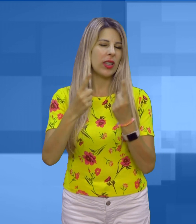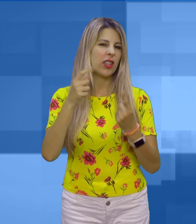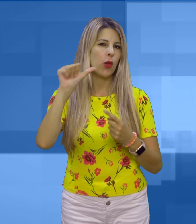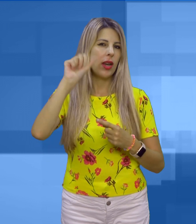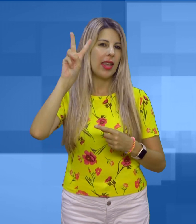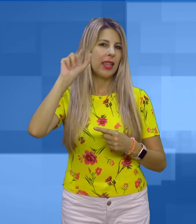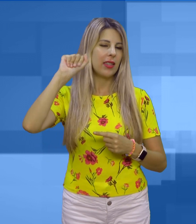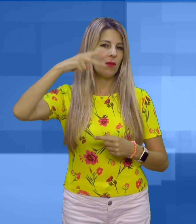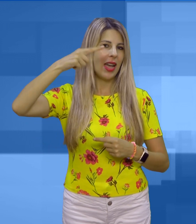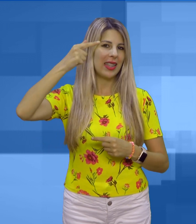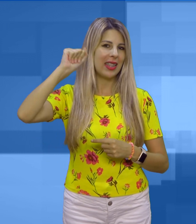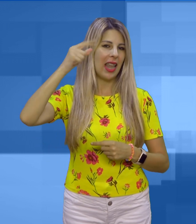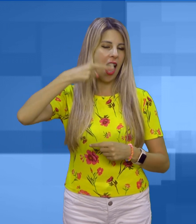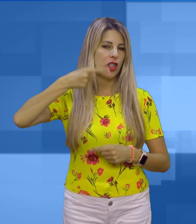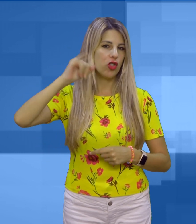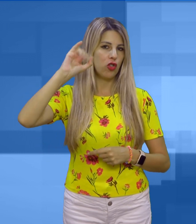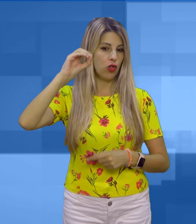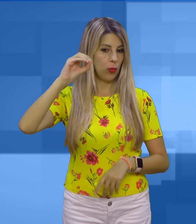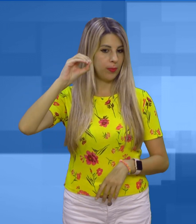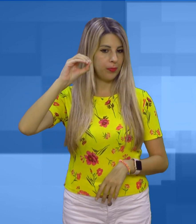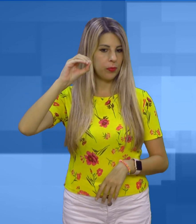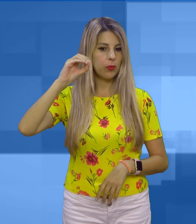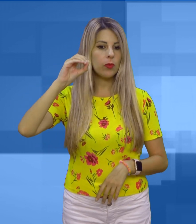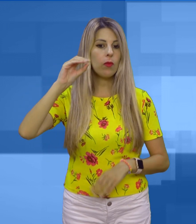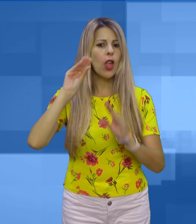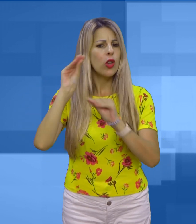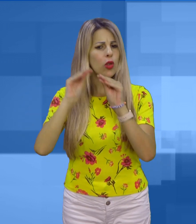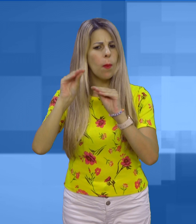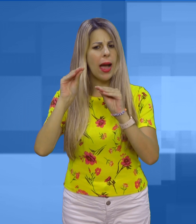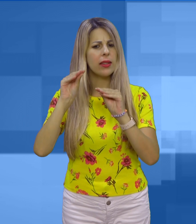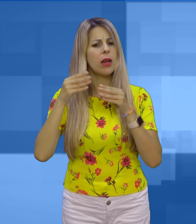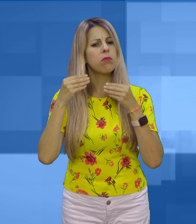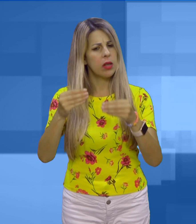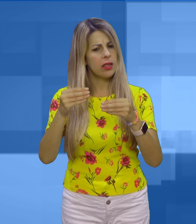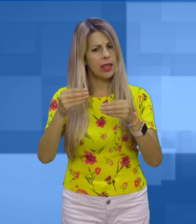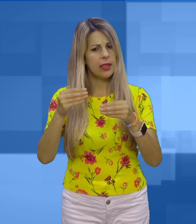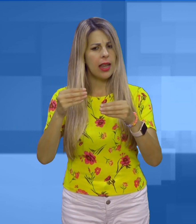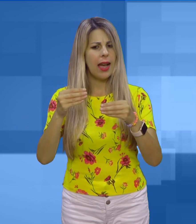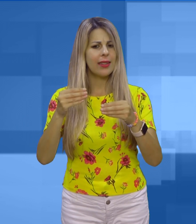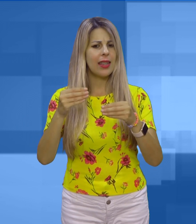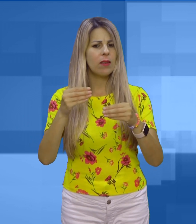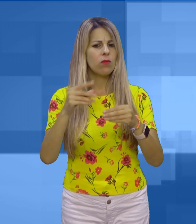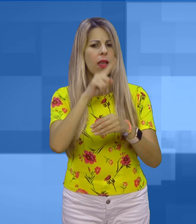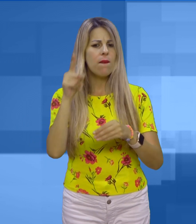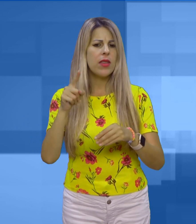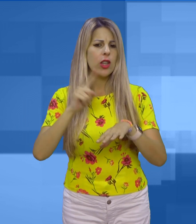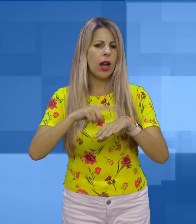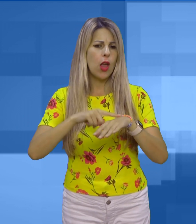svantaggio. La domanda dovrà essere presentata entro le ore 10 del 20 luglio, il